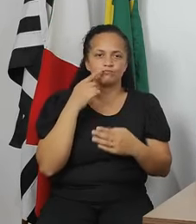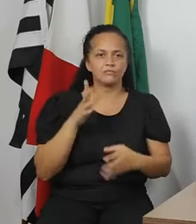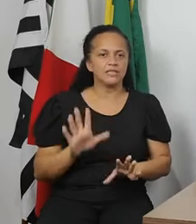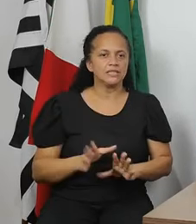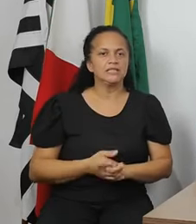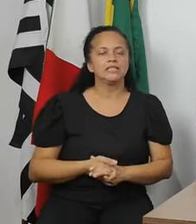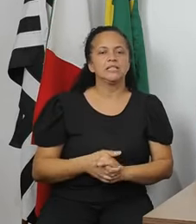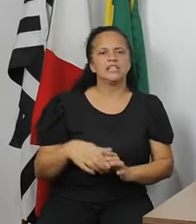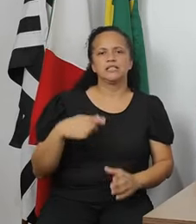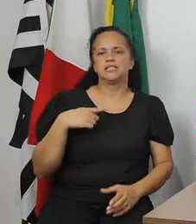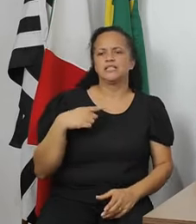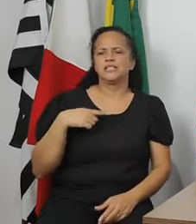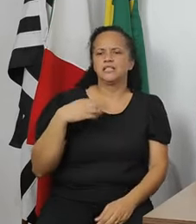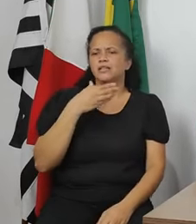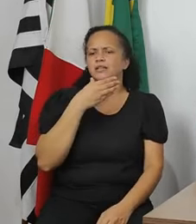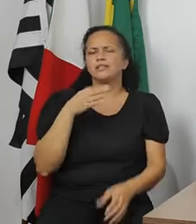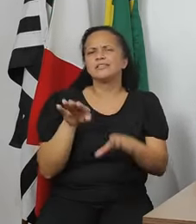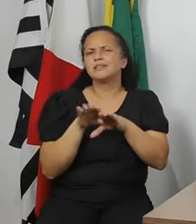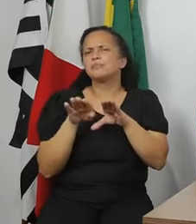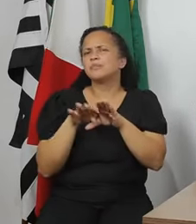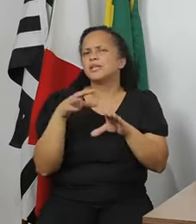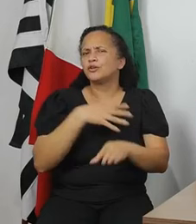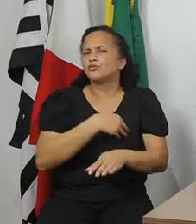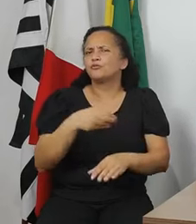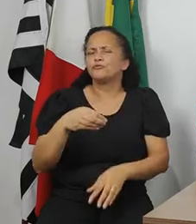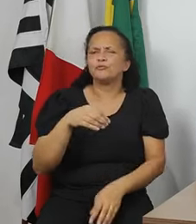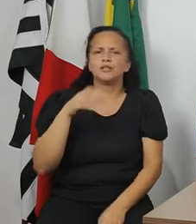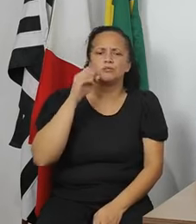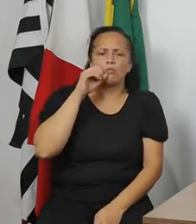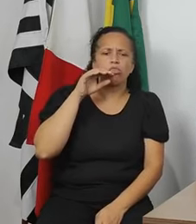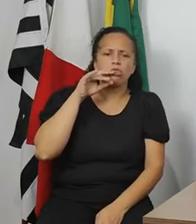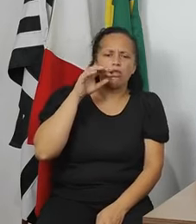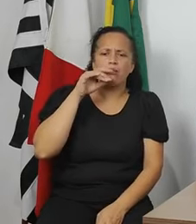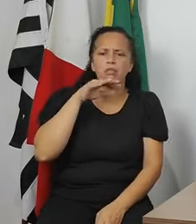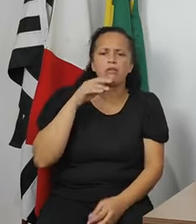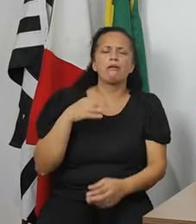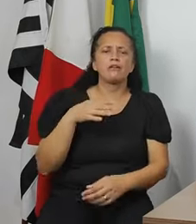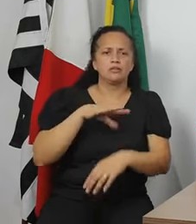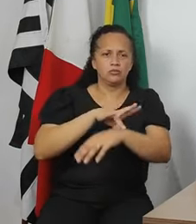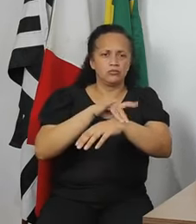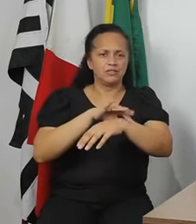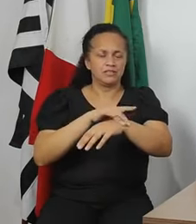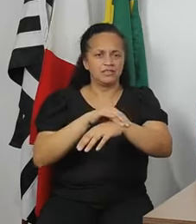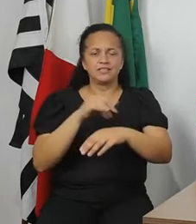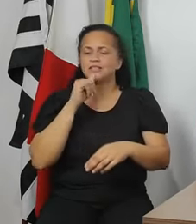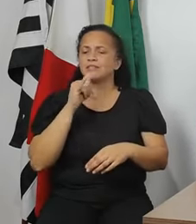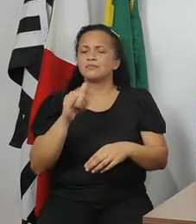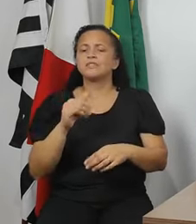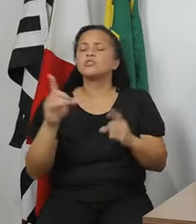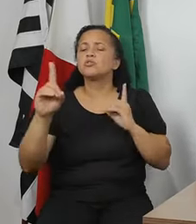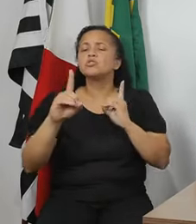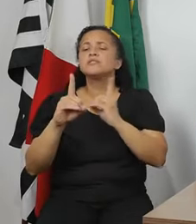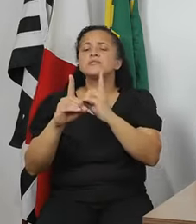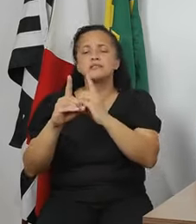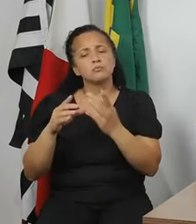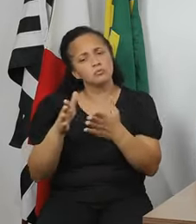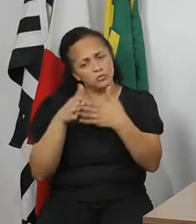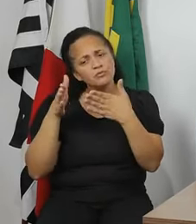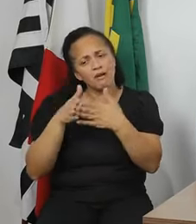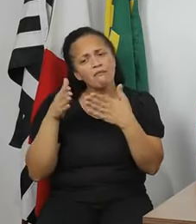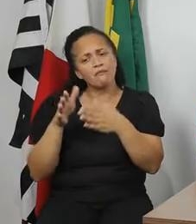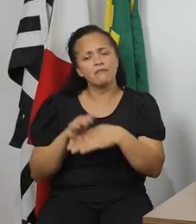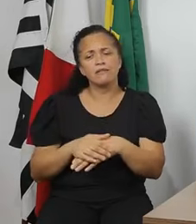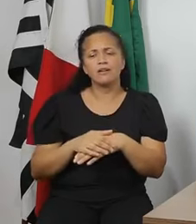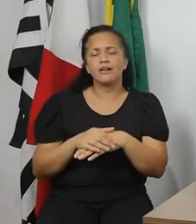sacando. E disse aos teus discípulos que expulsassem, e não puderam. E ele respondeu: Ó